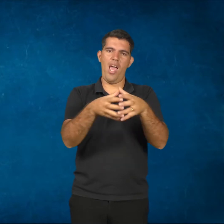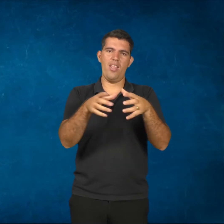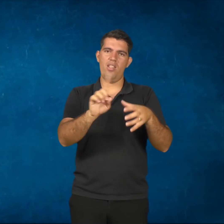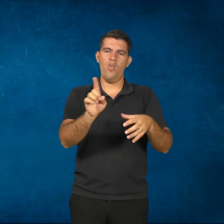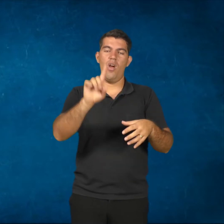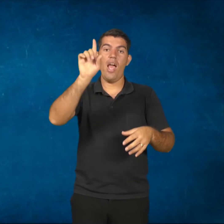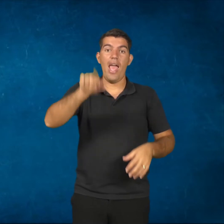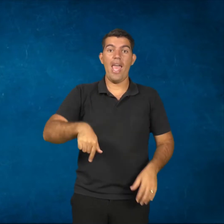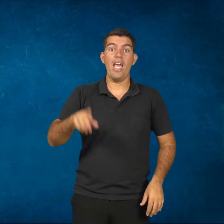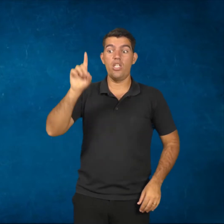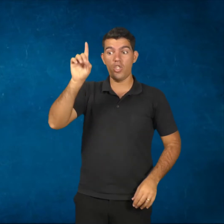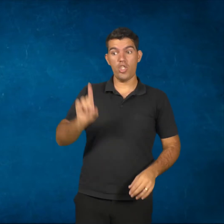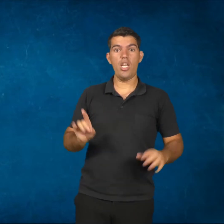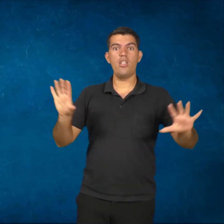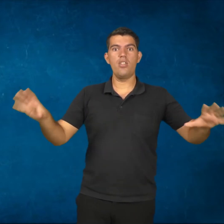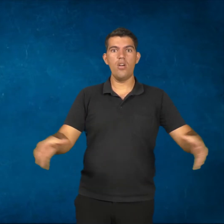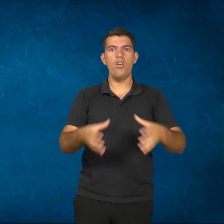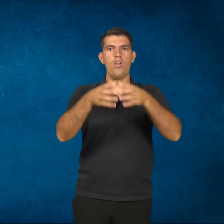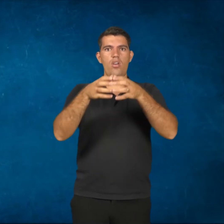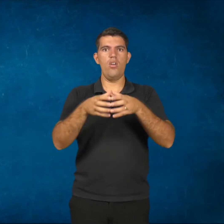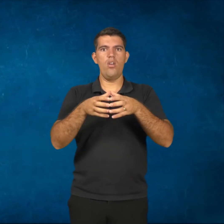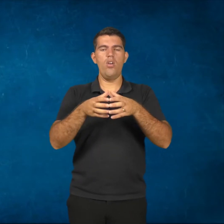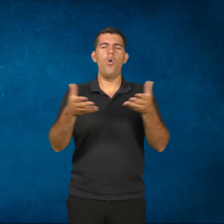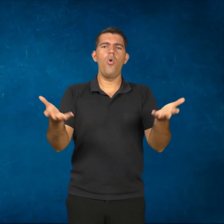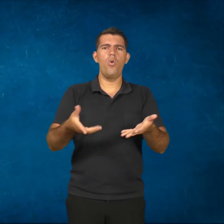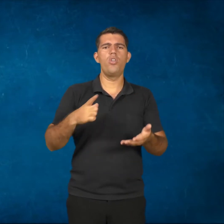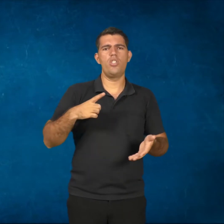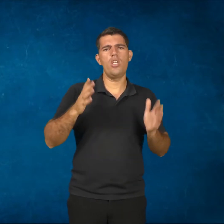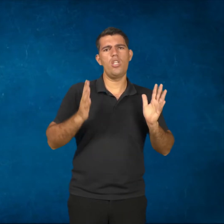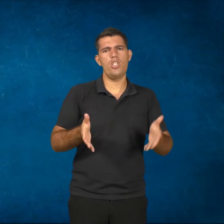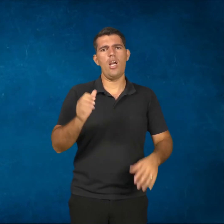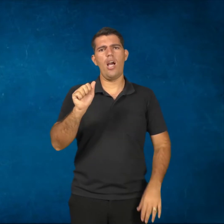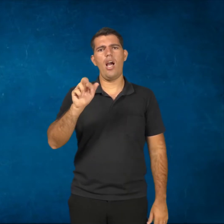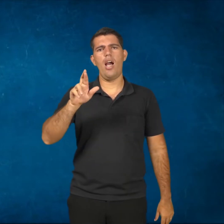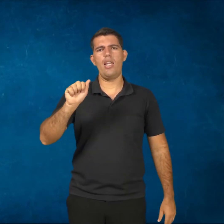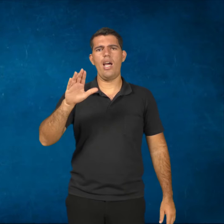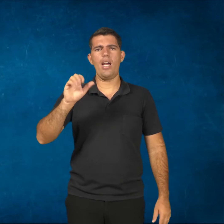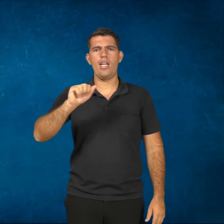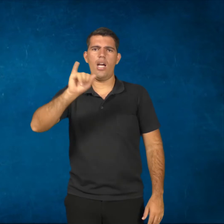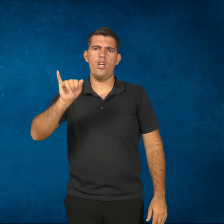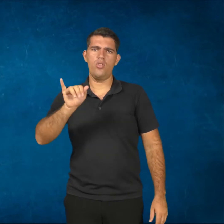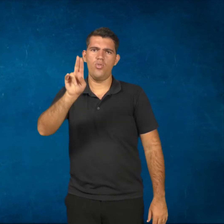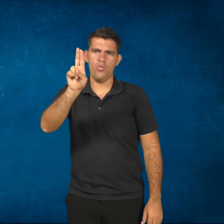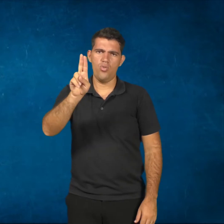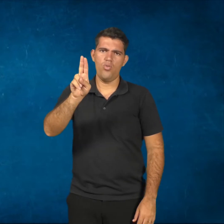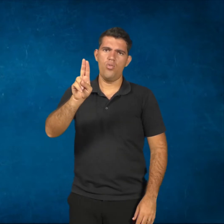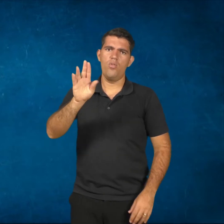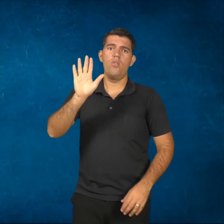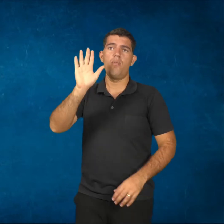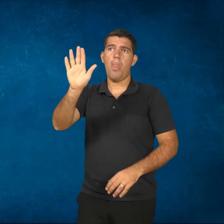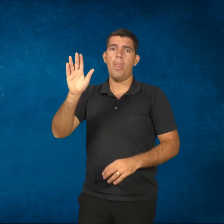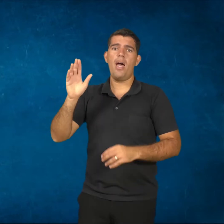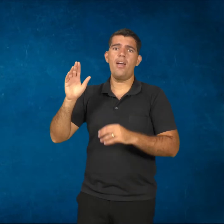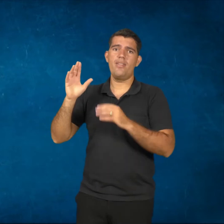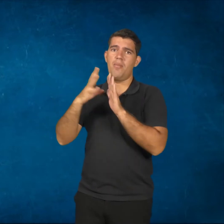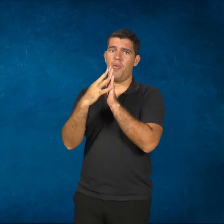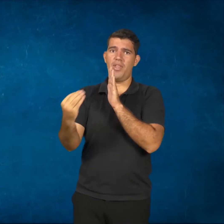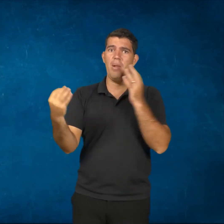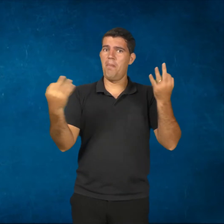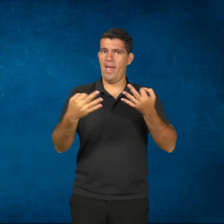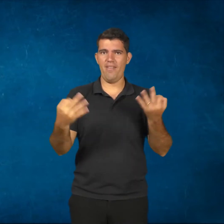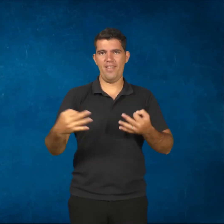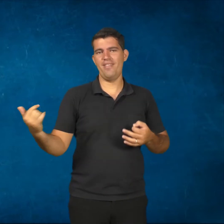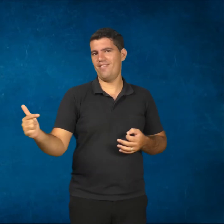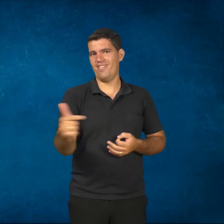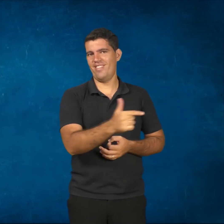não, é uma direção coletiva. Como existe, por exemplo, em Aracaju, claro que não saiu dos moldes como nós